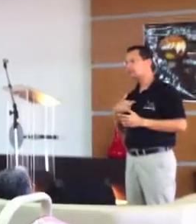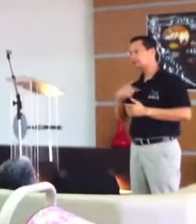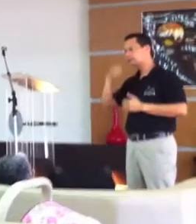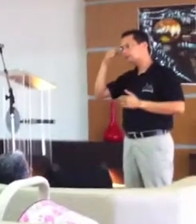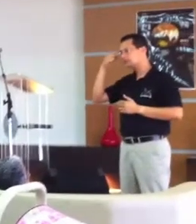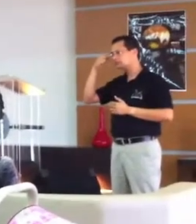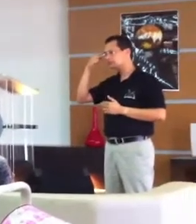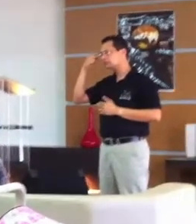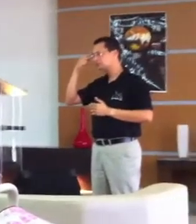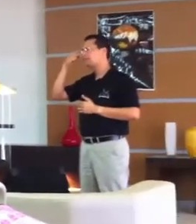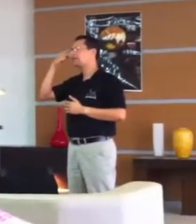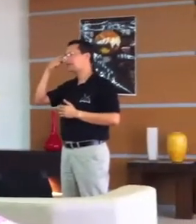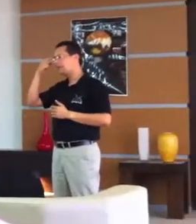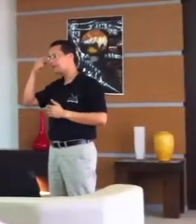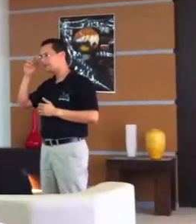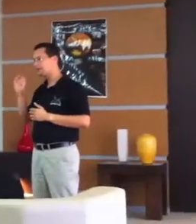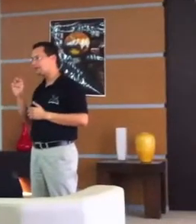Essa orientação profética.